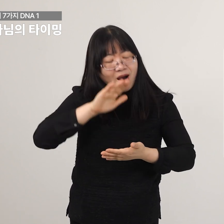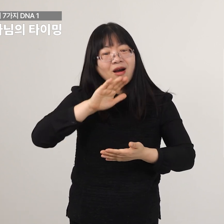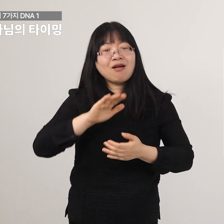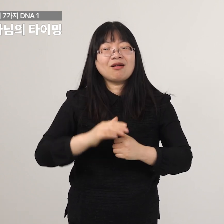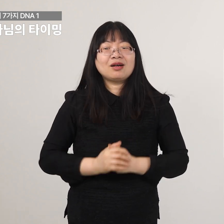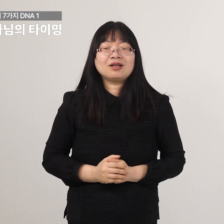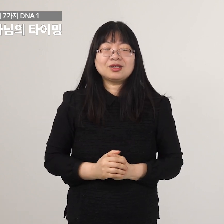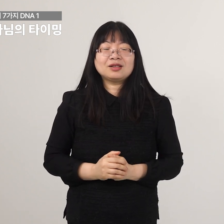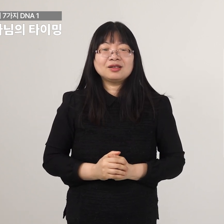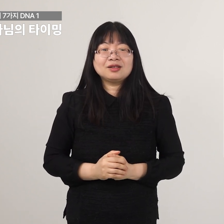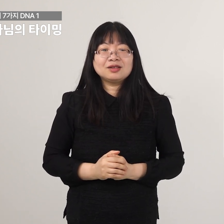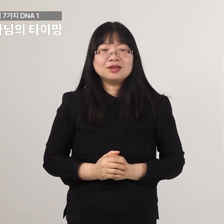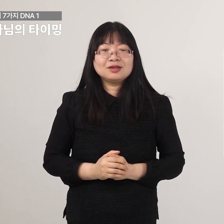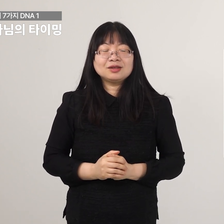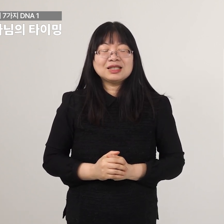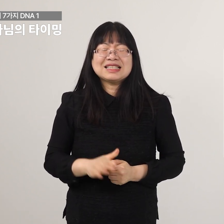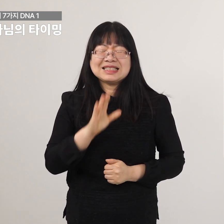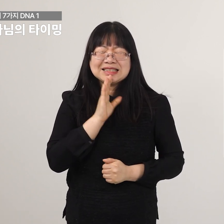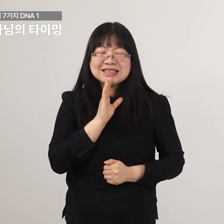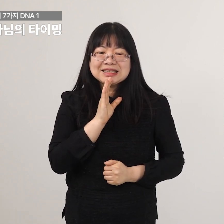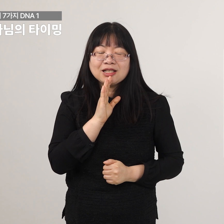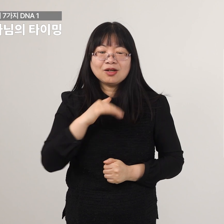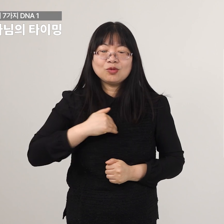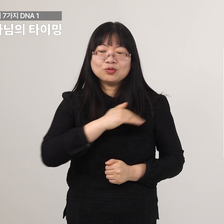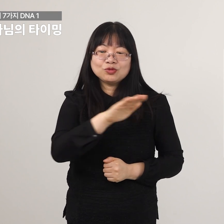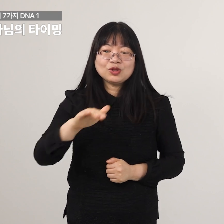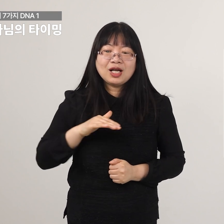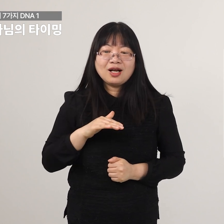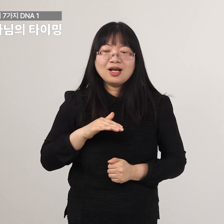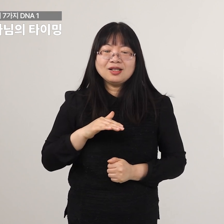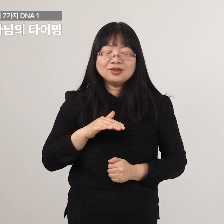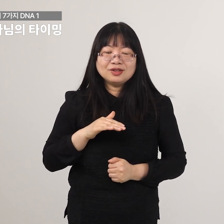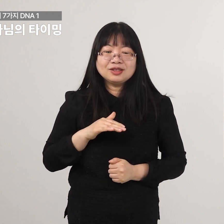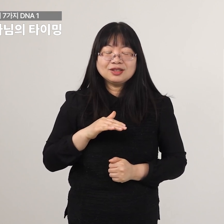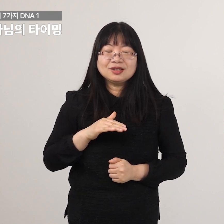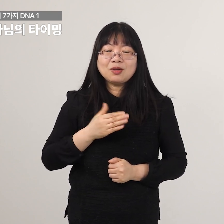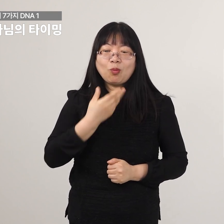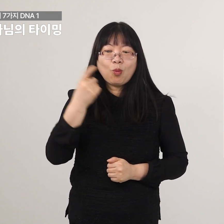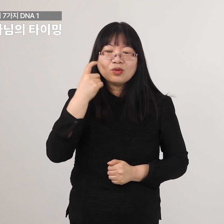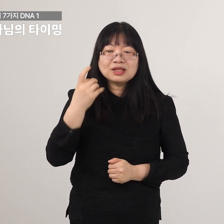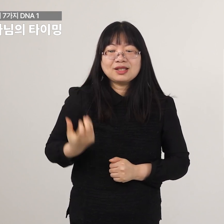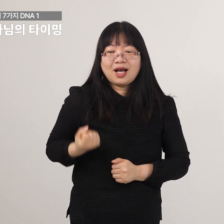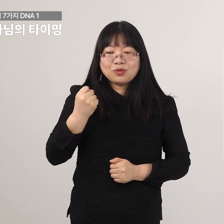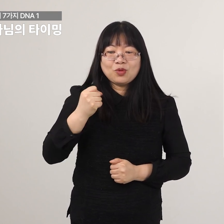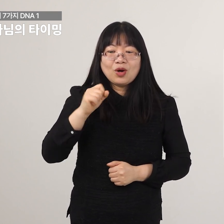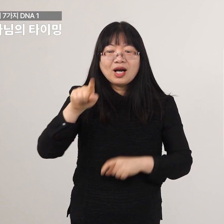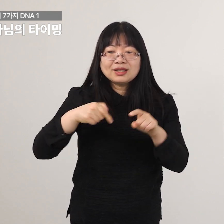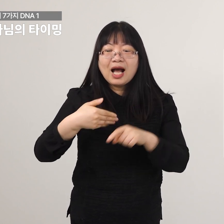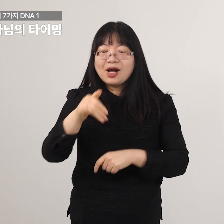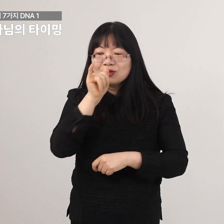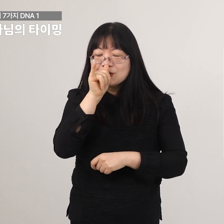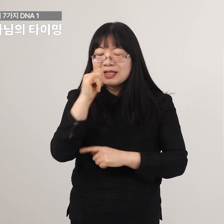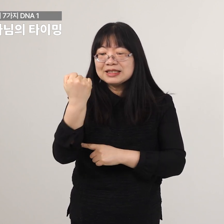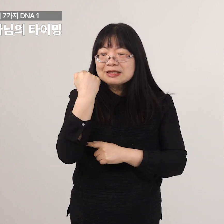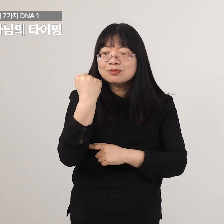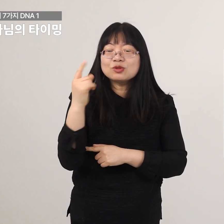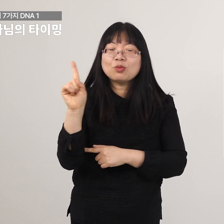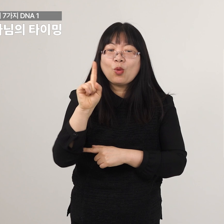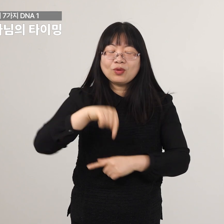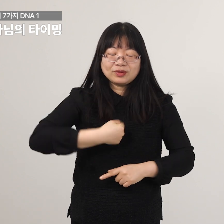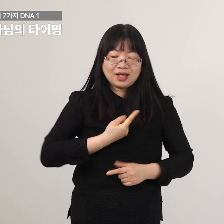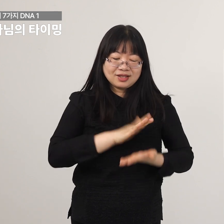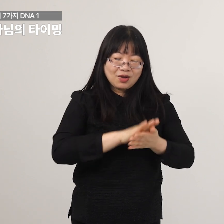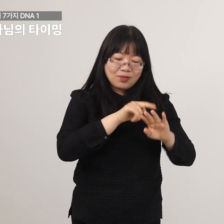뜨겁지 아니하더냐? 진짜 우리를 뛰쳐나가게 할 수 있는 힘과 동력은 자기 열정,